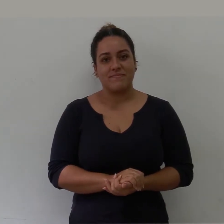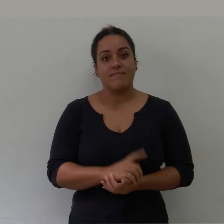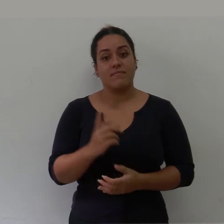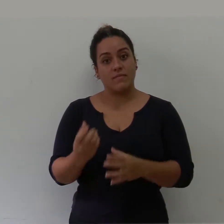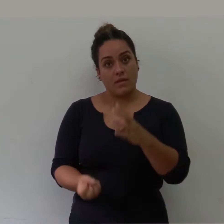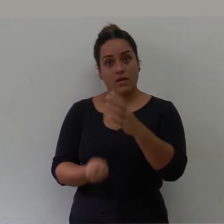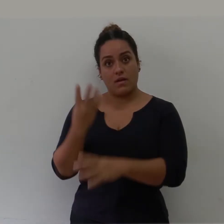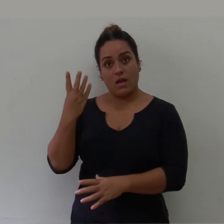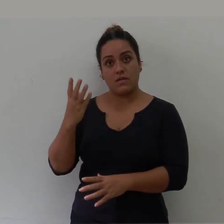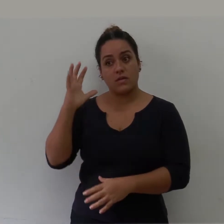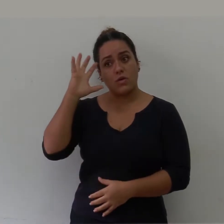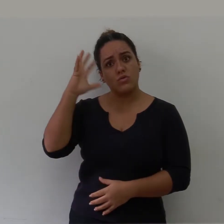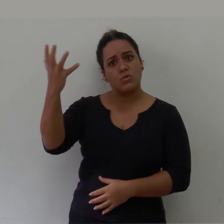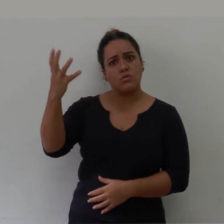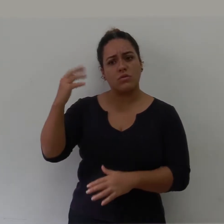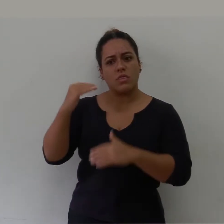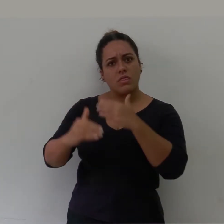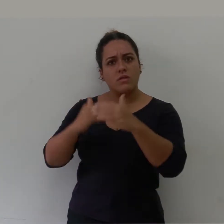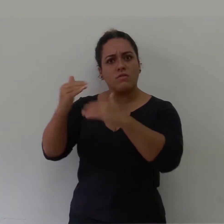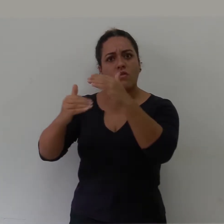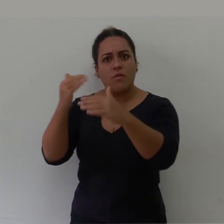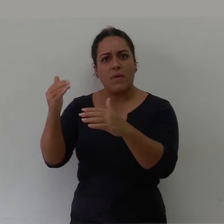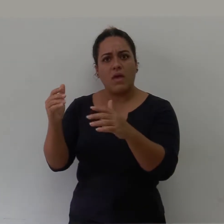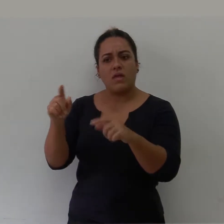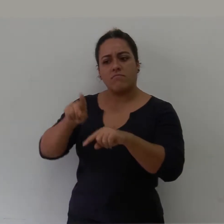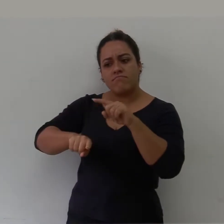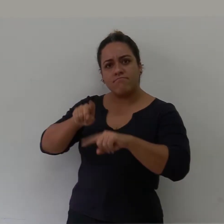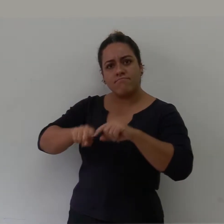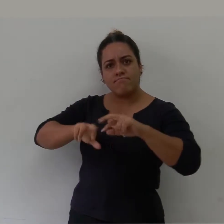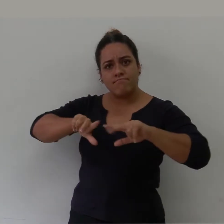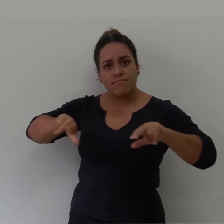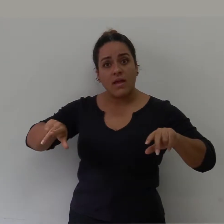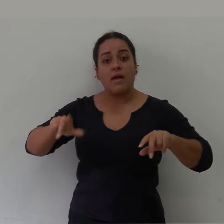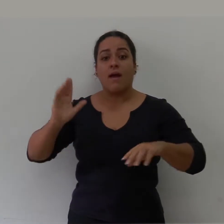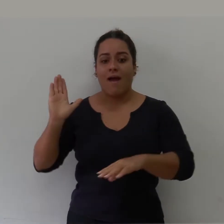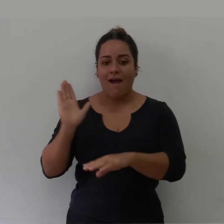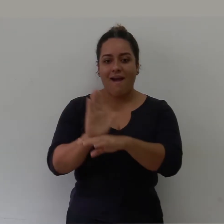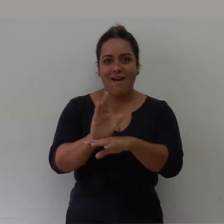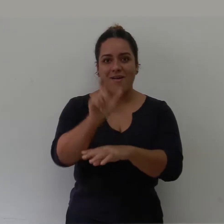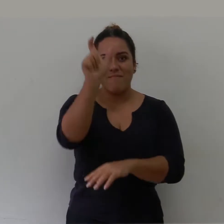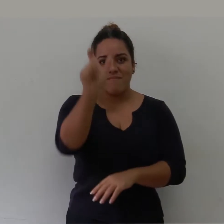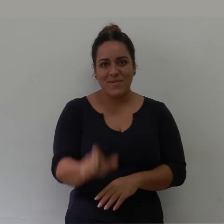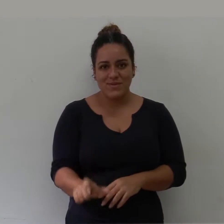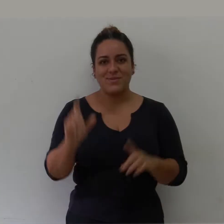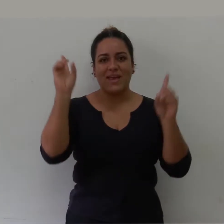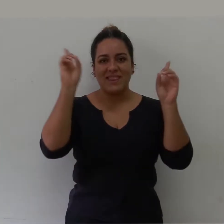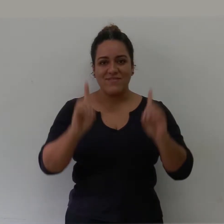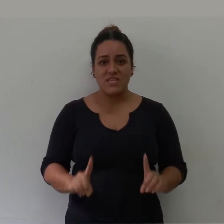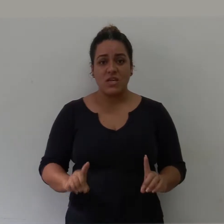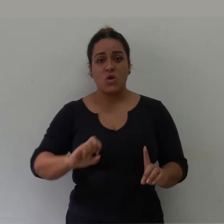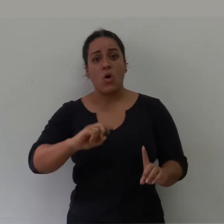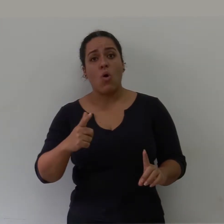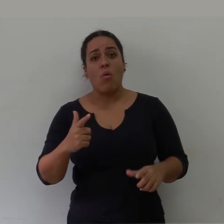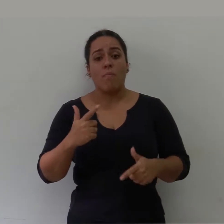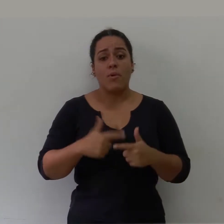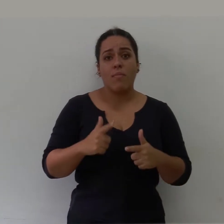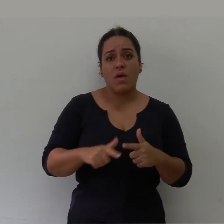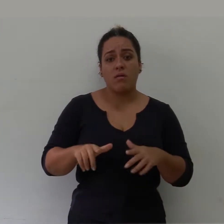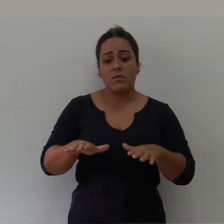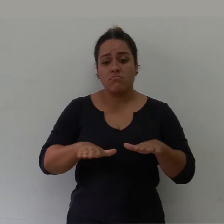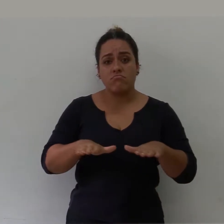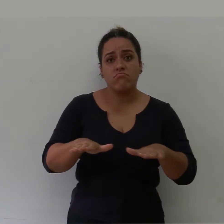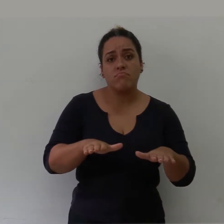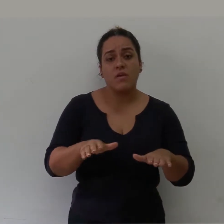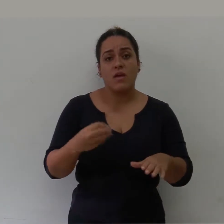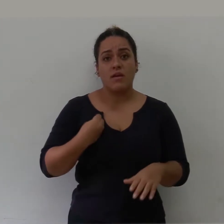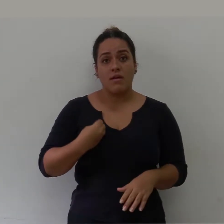A criação de soluções e o desenvolvimento de equipamentos estão auxiliando pessoas com deficiência ou com problemas funcionais